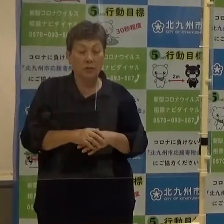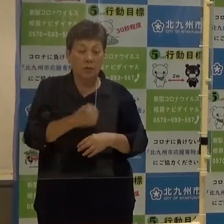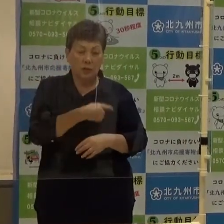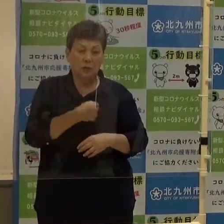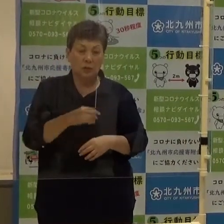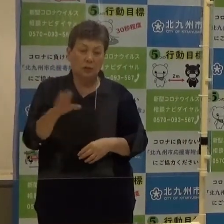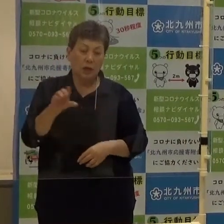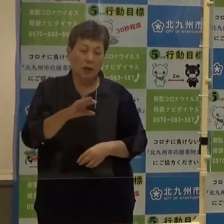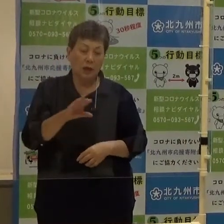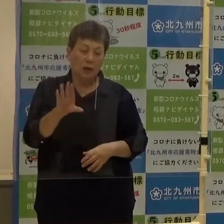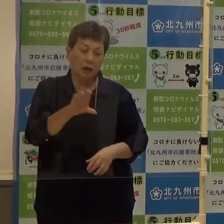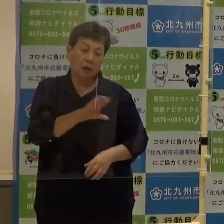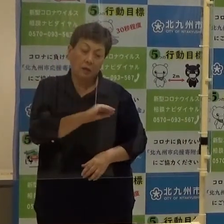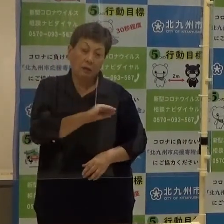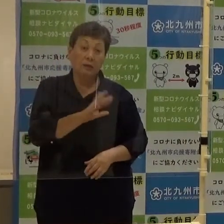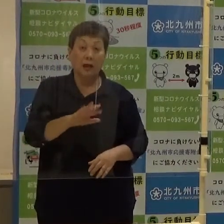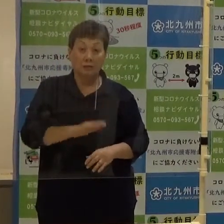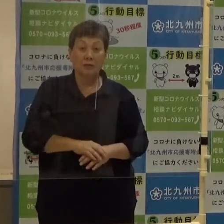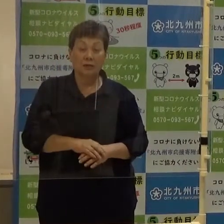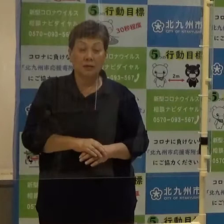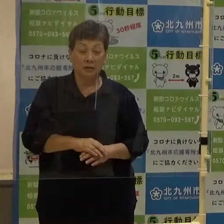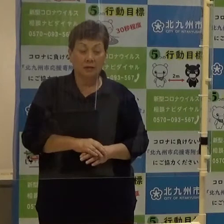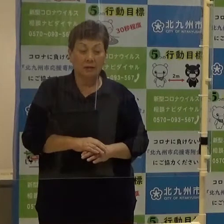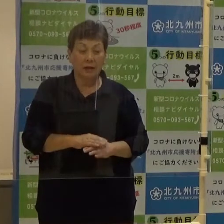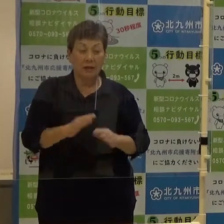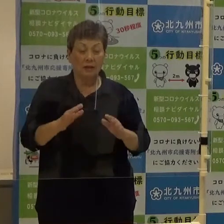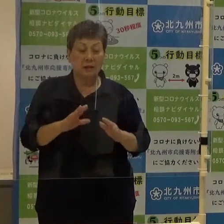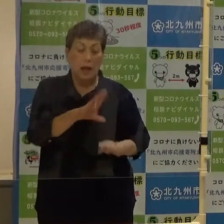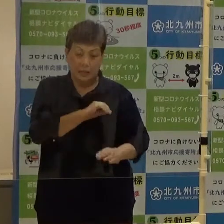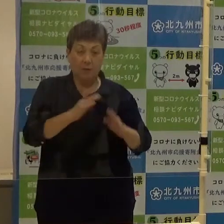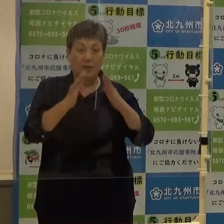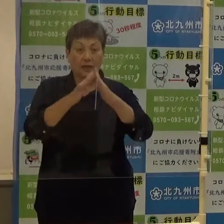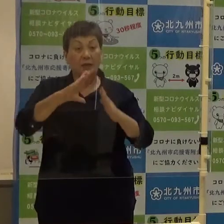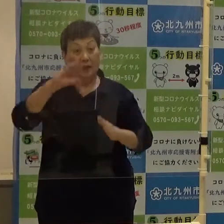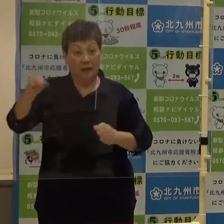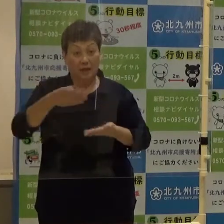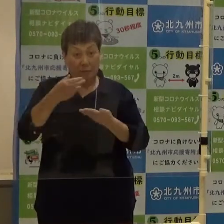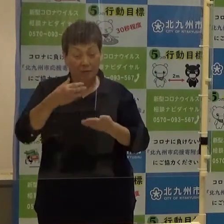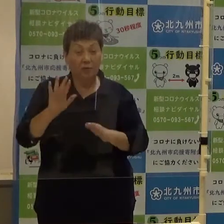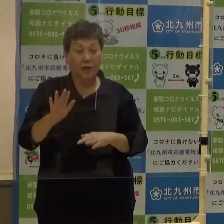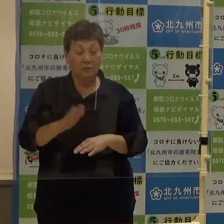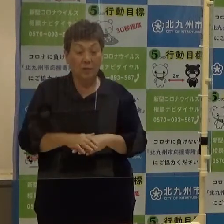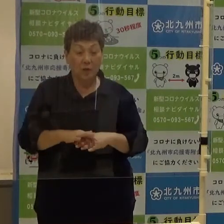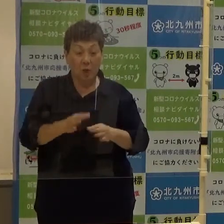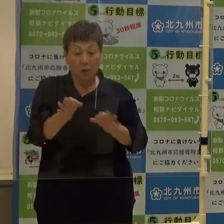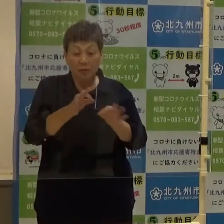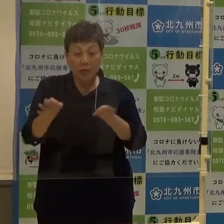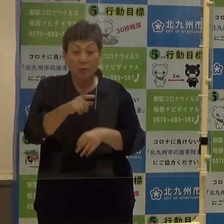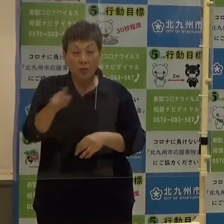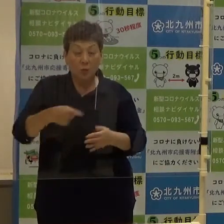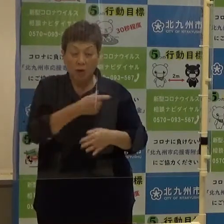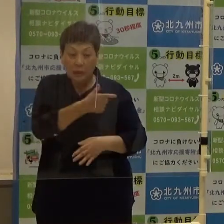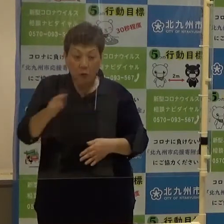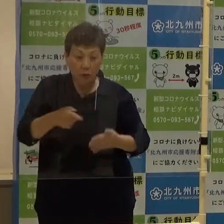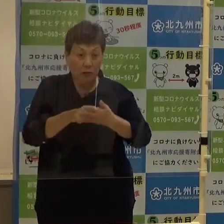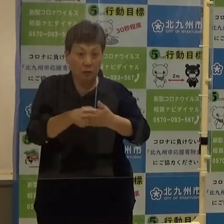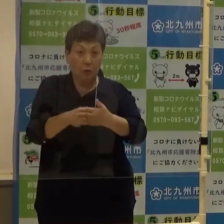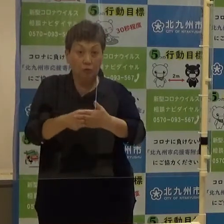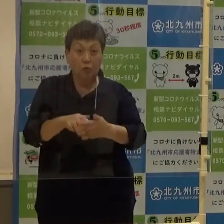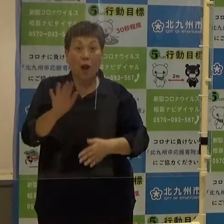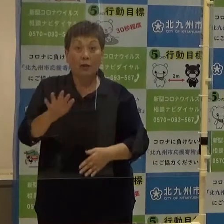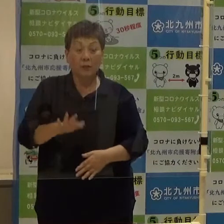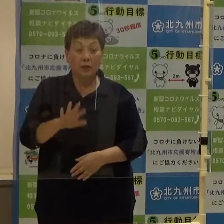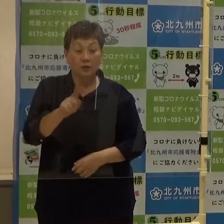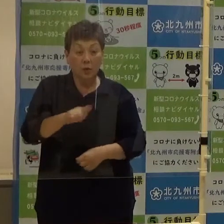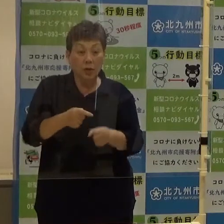だろうと思います。個別の、店舗におきましてもいろんな努力をしておりますけれども、何かのこうしたきっか